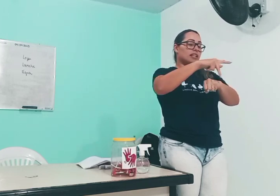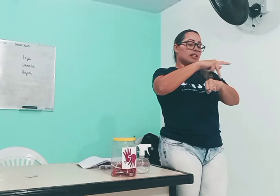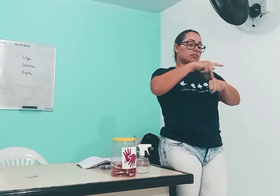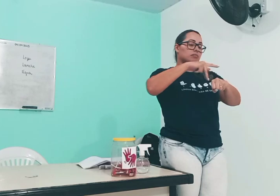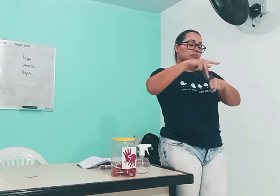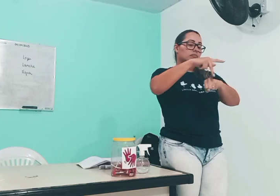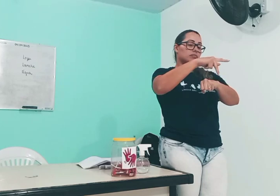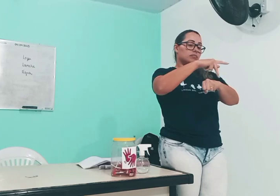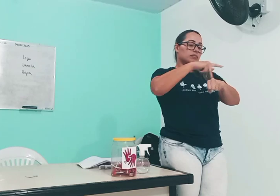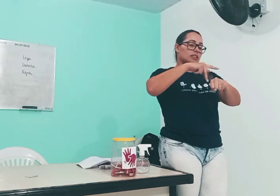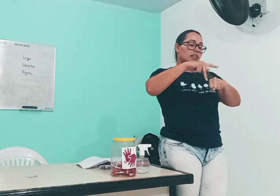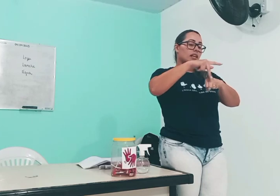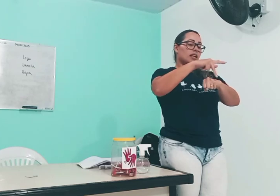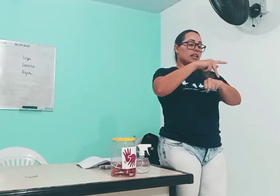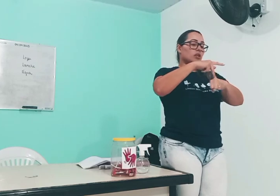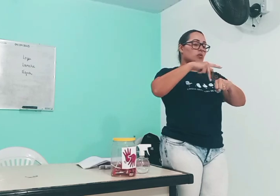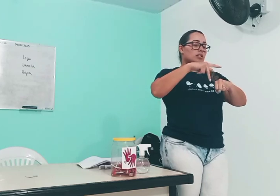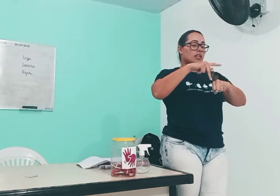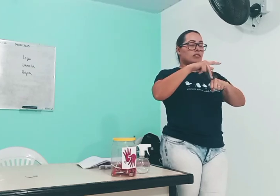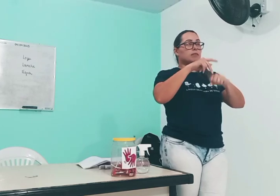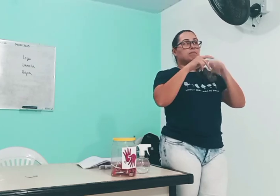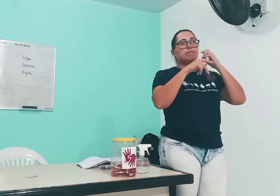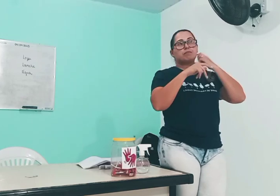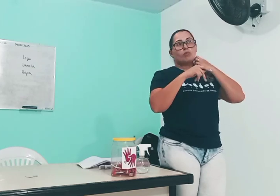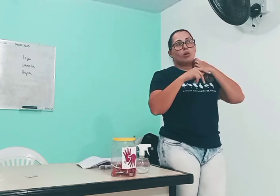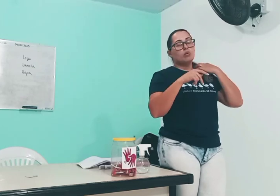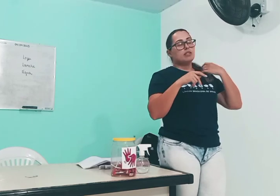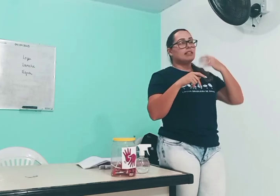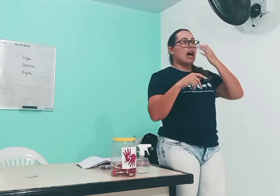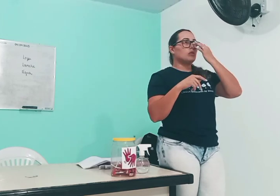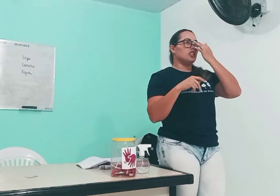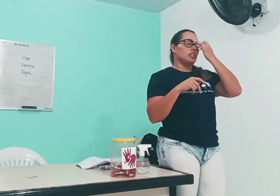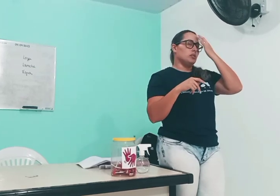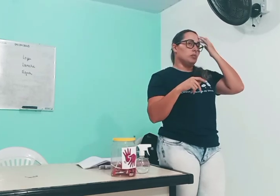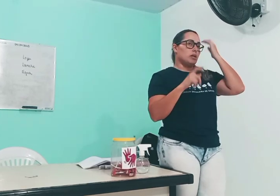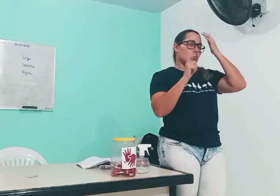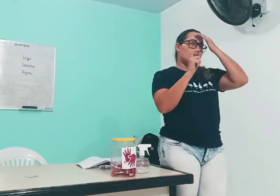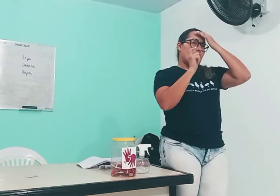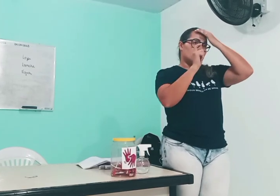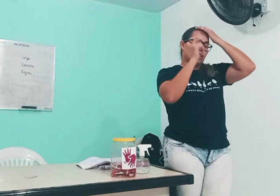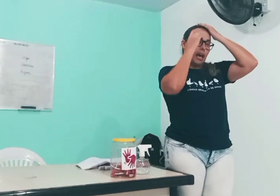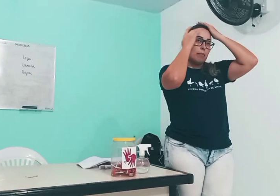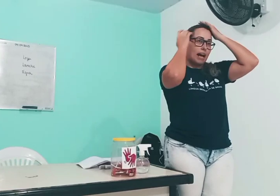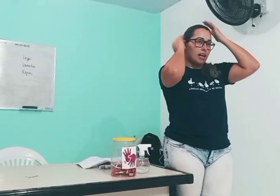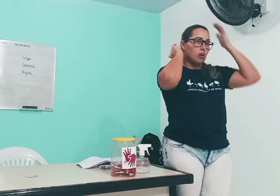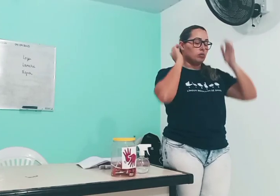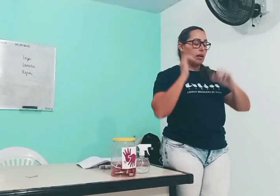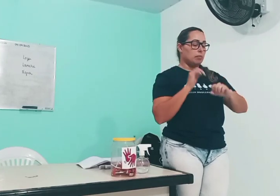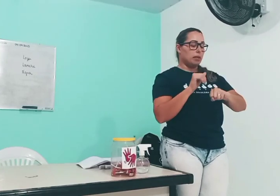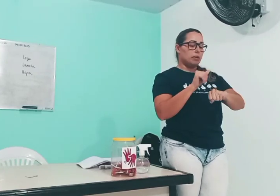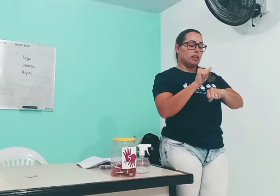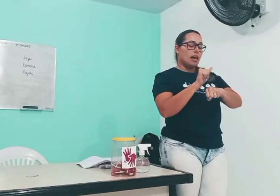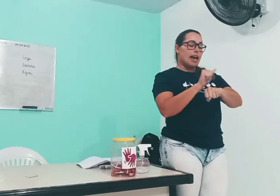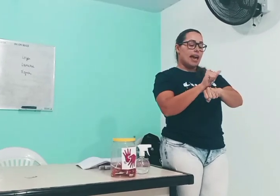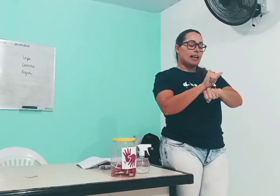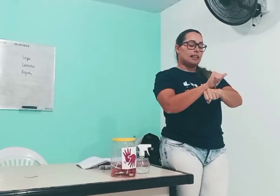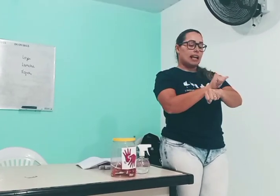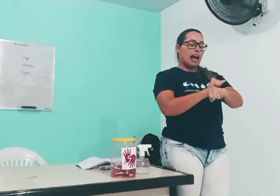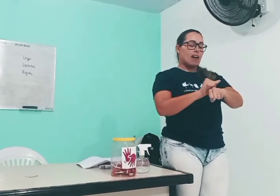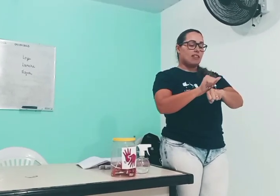fica, né? Inclusive, o sinal do personagem Abraão da Bíblia é a letra A